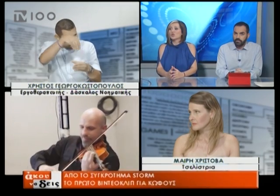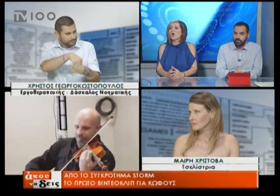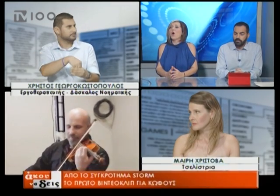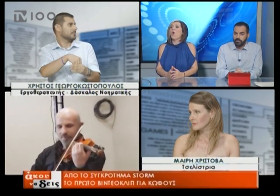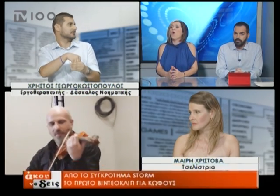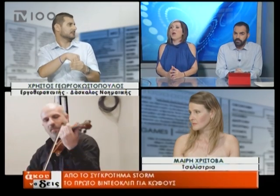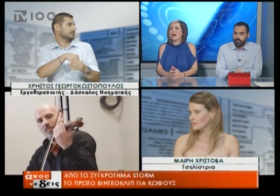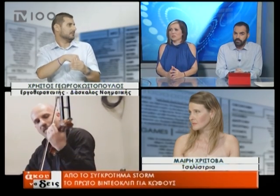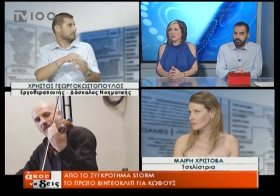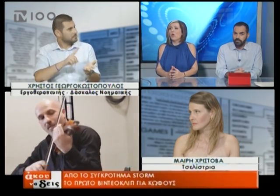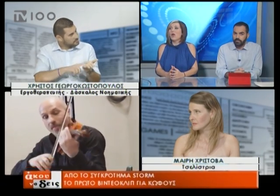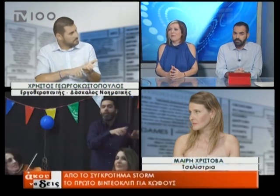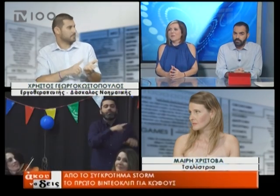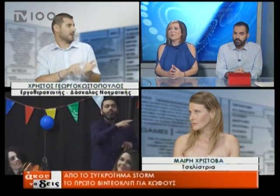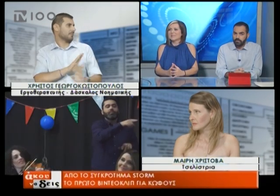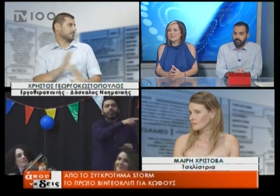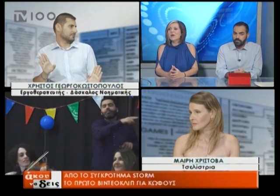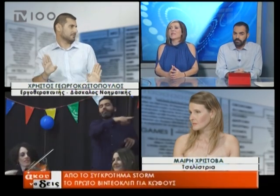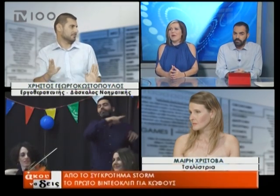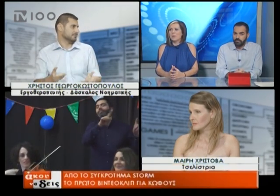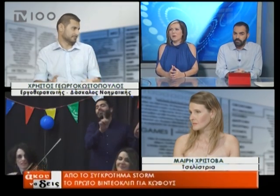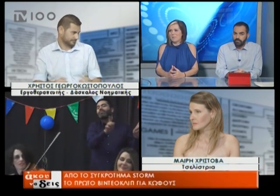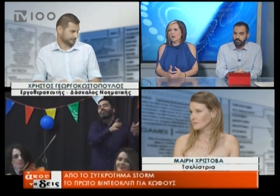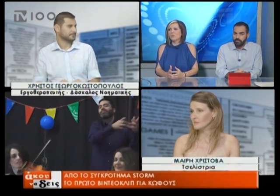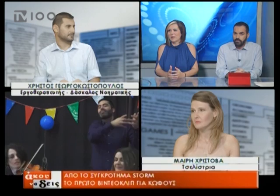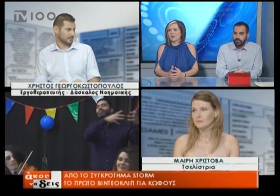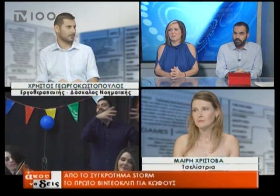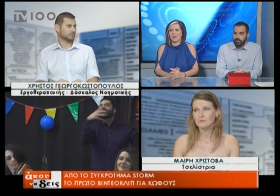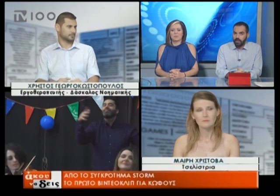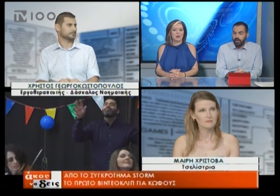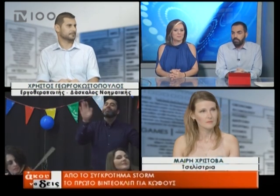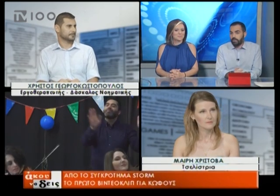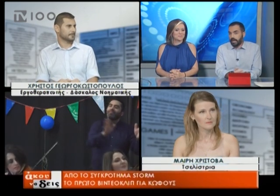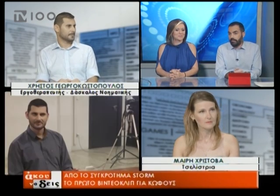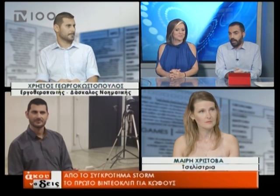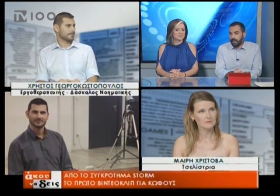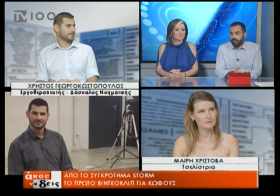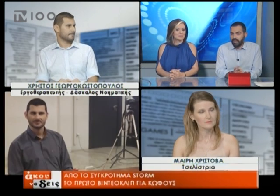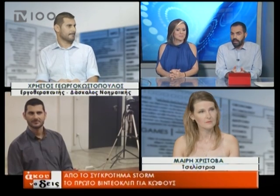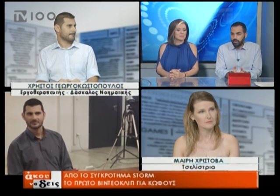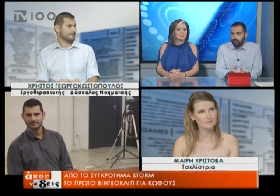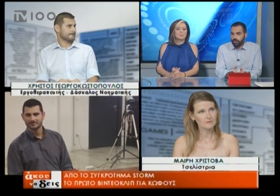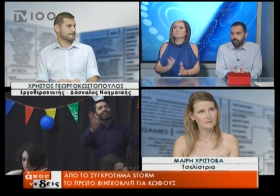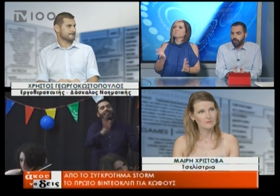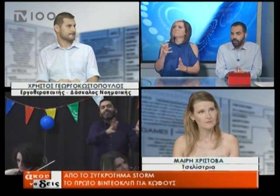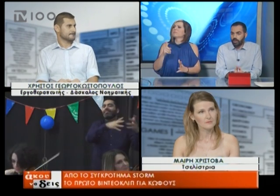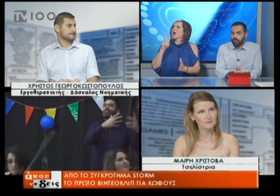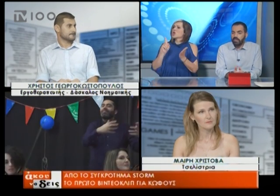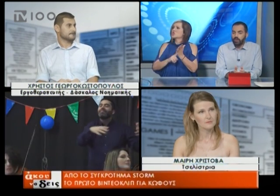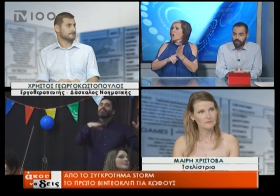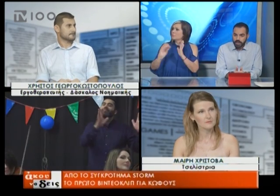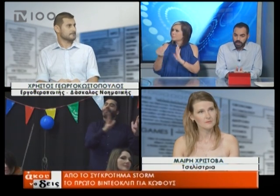πολιτισμός. Σε όλα αυτά μαζί θα έπρεπε να υπάρχουν μέτρα και μέρη. Και αν βγει ένας νόμος, θα υποχρεώνει